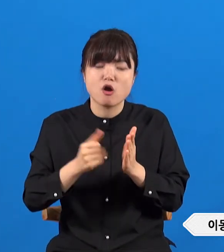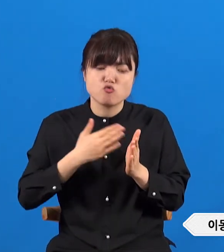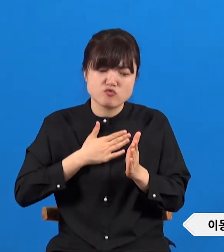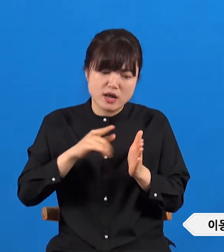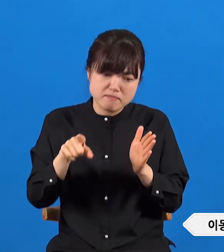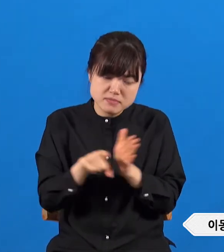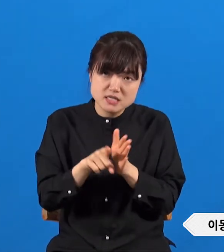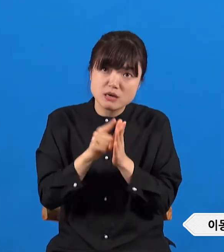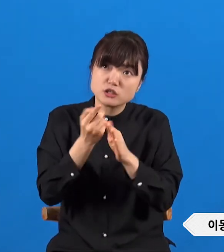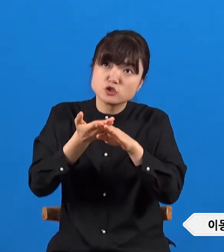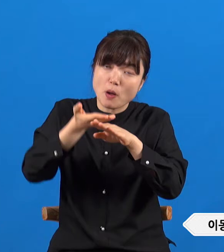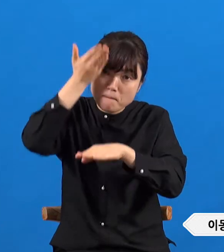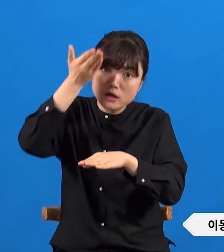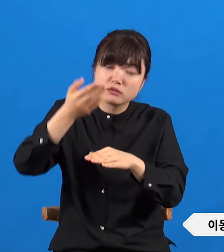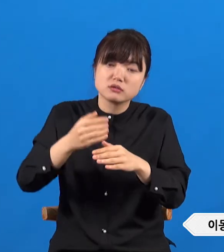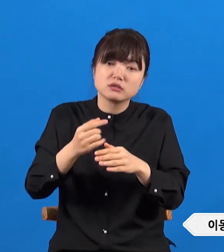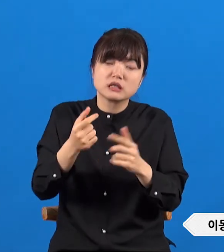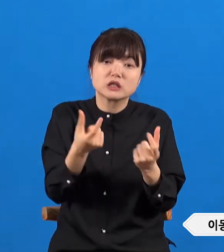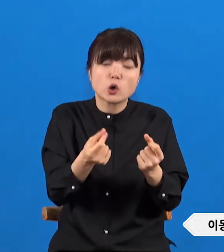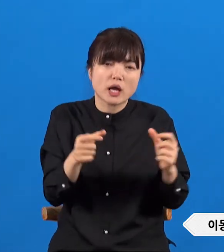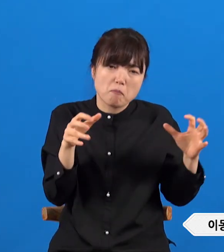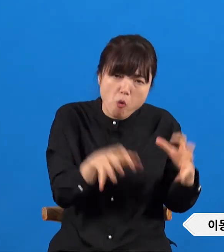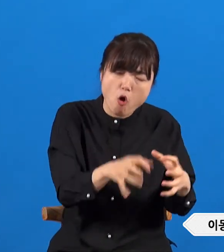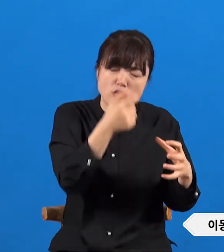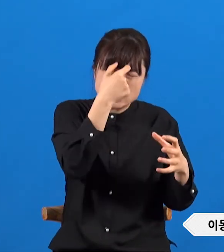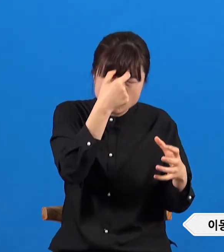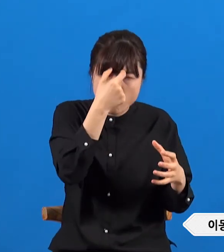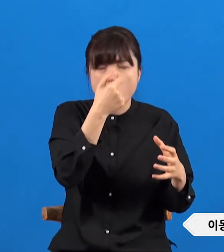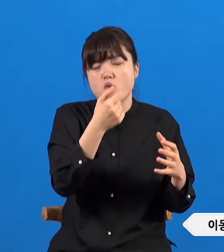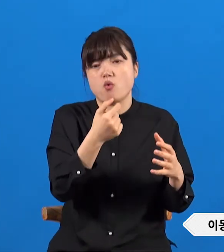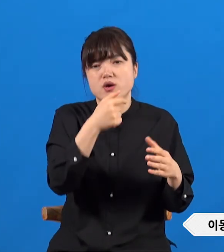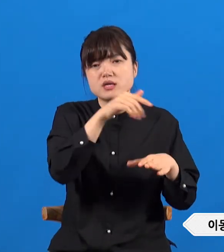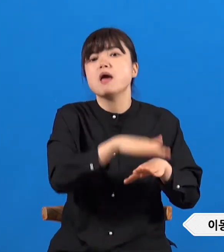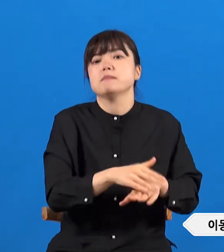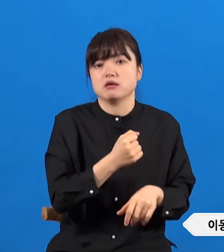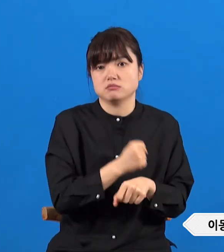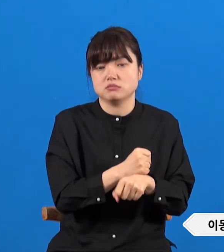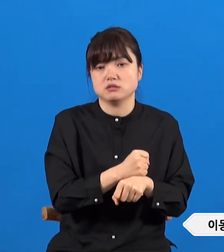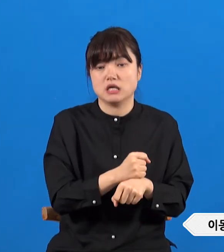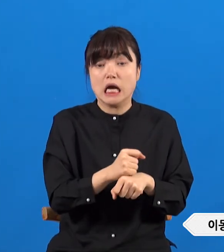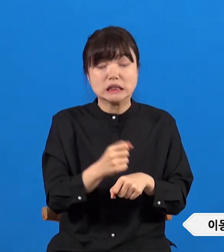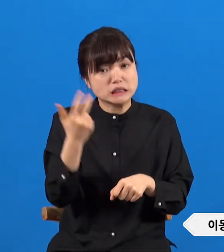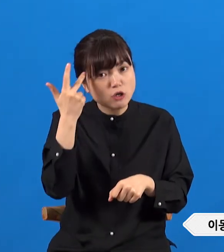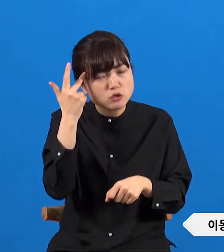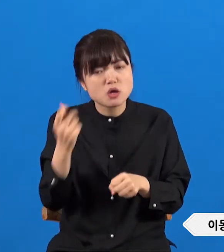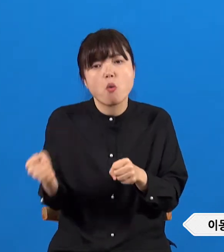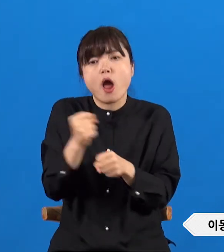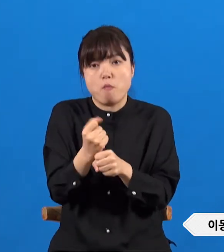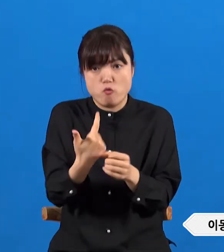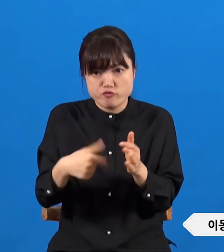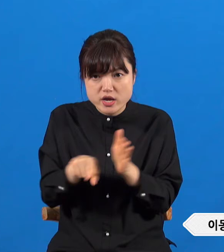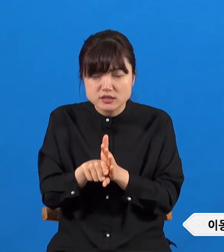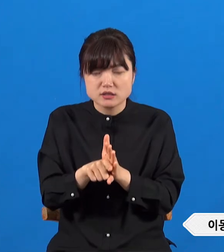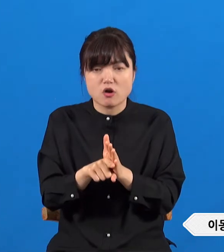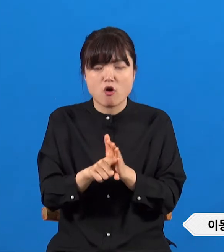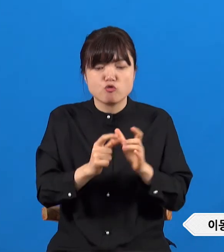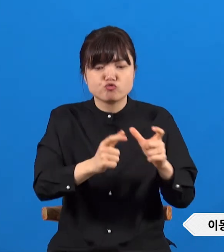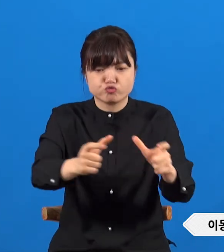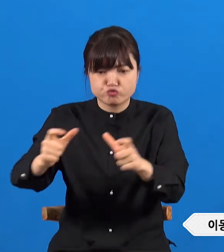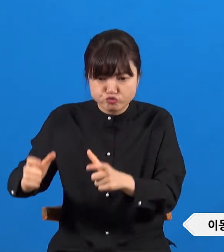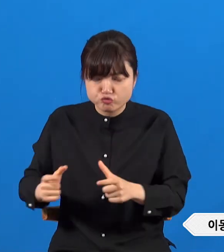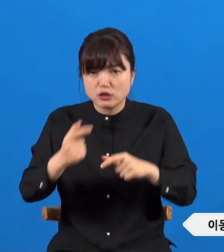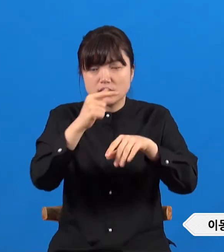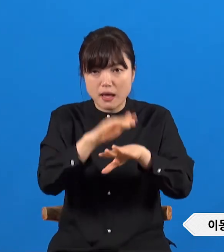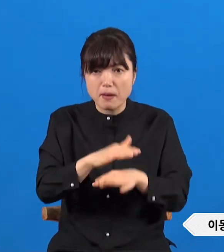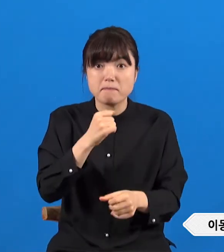우리의 신앙의 선배들은 그렇게 예배했던 것입니다. 그 정신을 회복하기 위해서 우리는 소위 목장 주의를